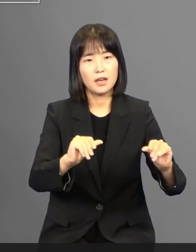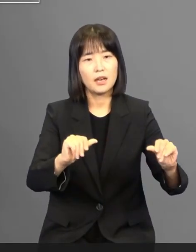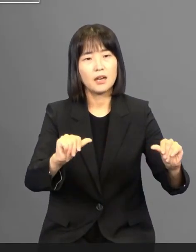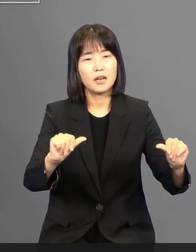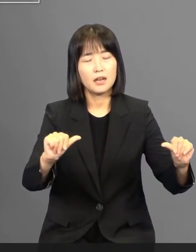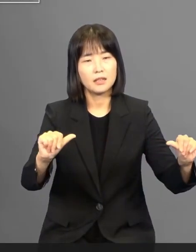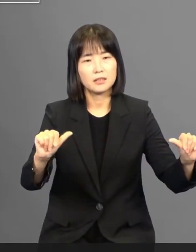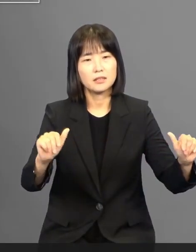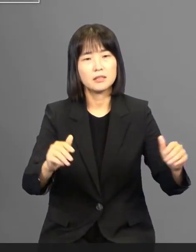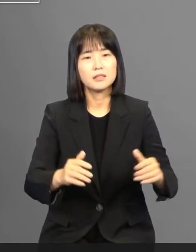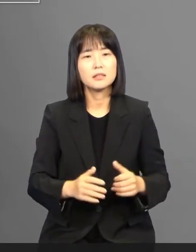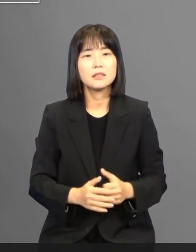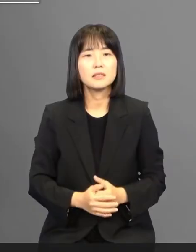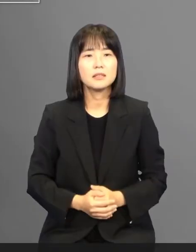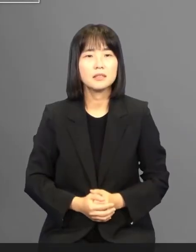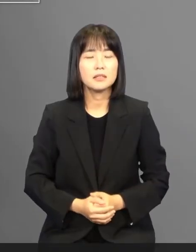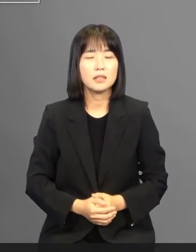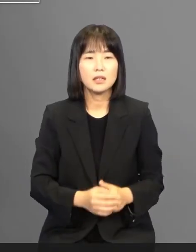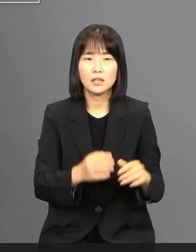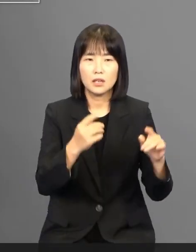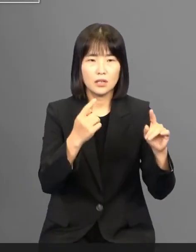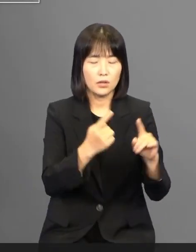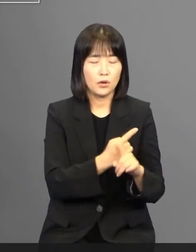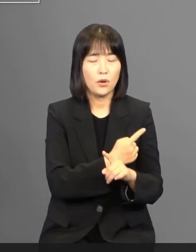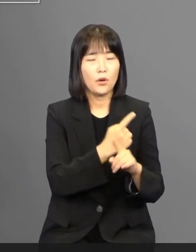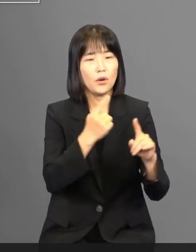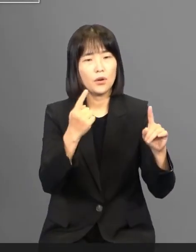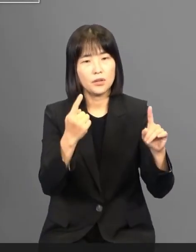그들의 땅을